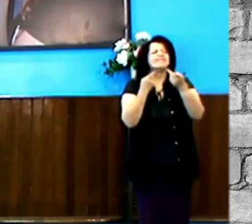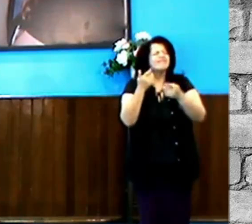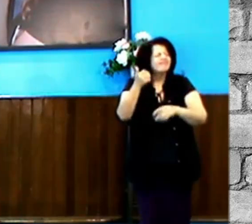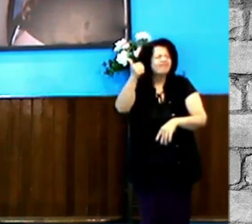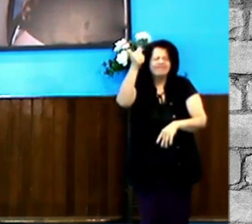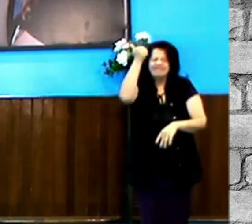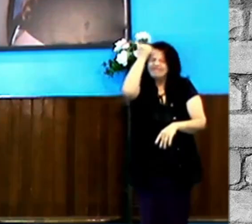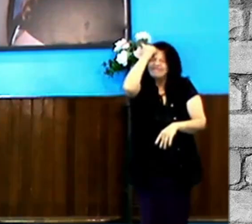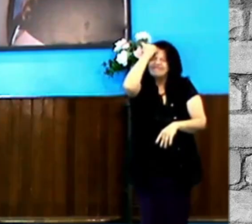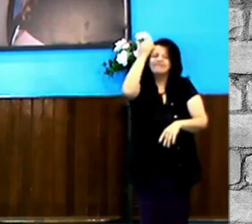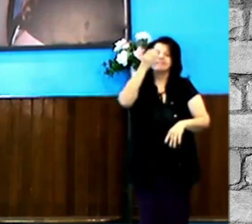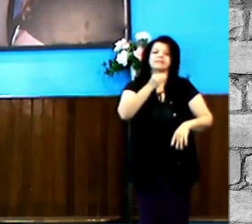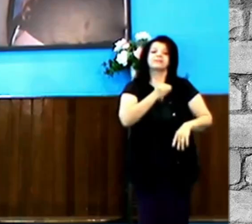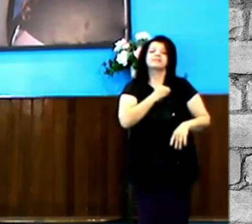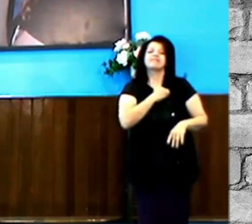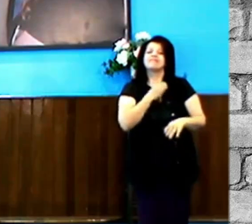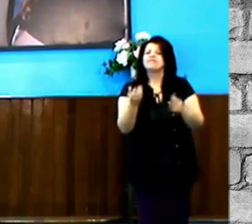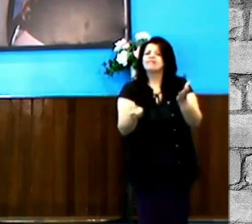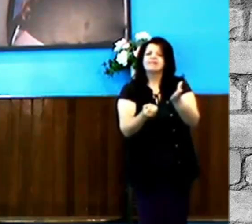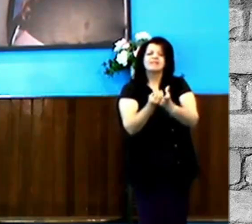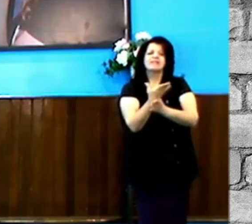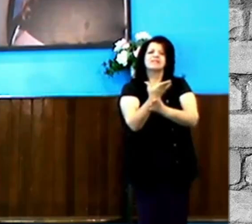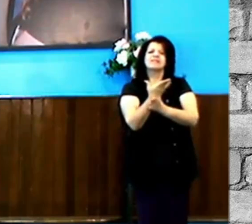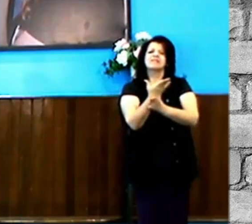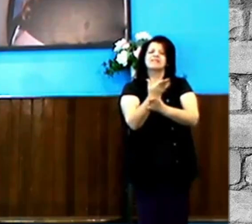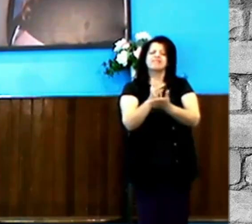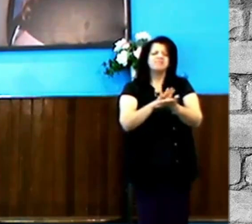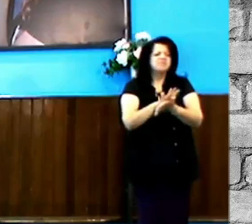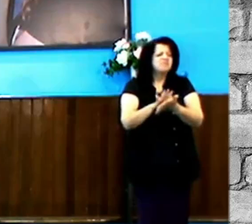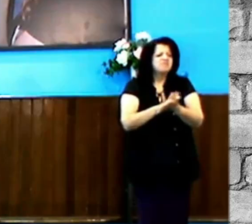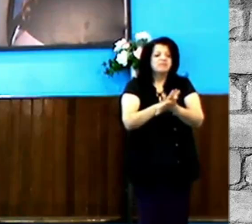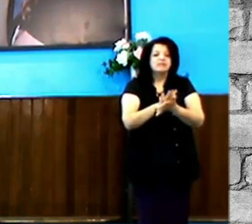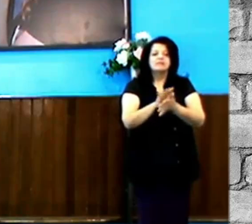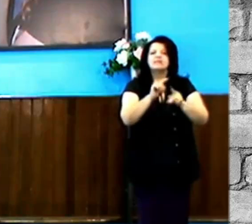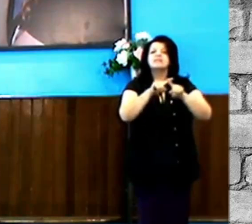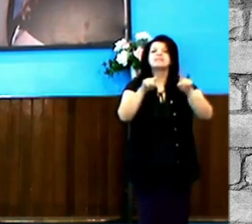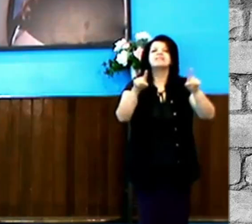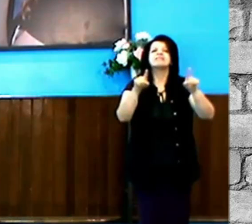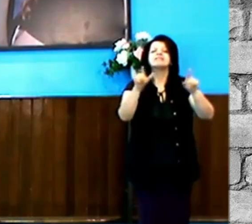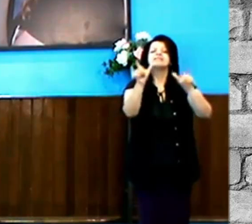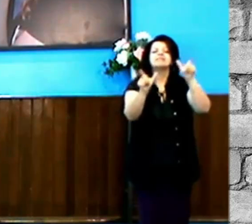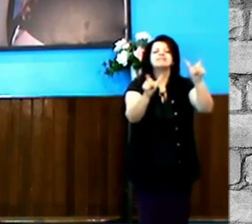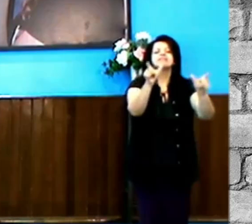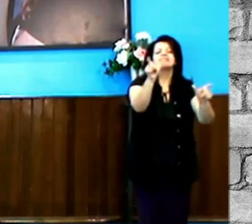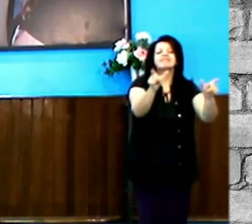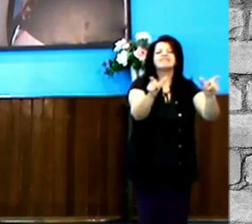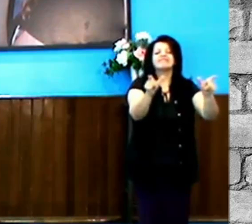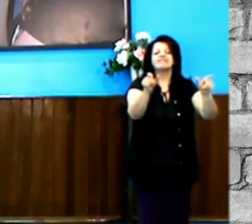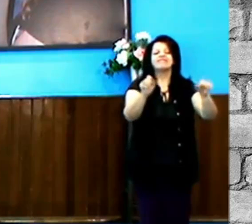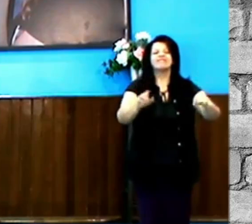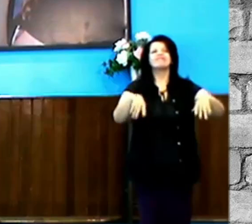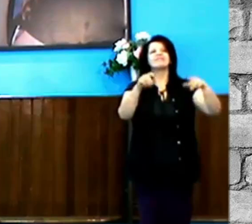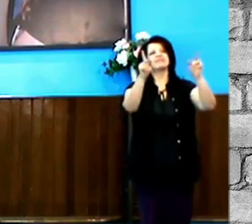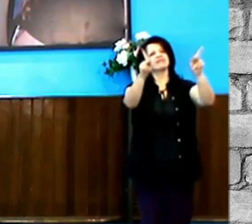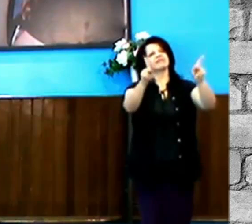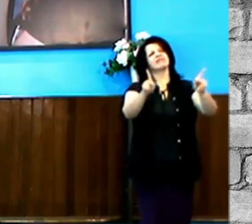essas igrejas tinham. O que acontecia lá? Nada além do fato de que essas pessoas se colocavam diante de Deus em reverência, com